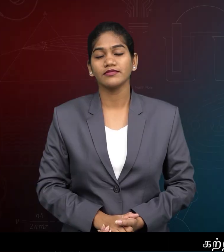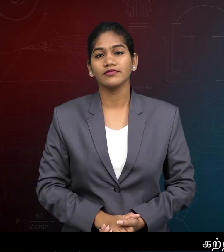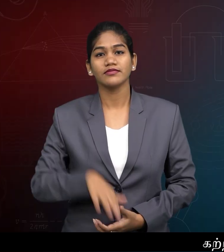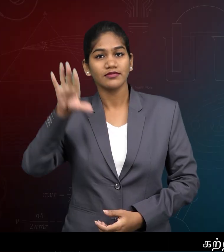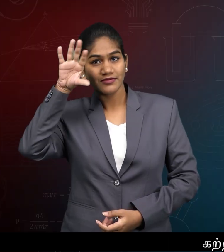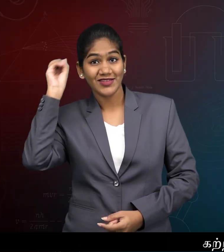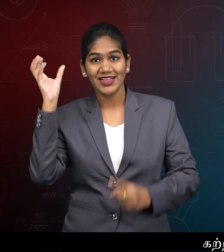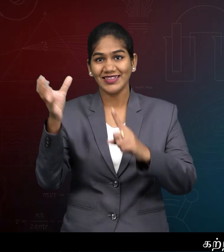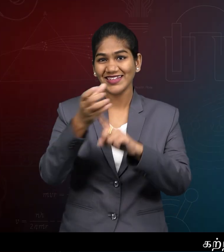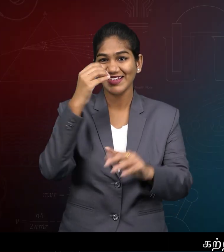கற்றுக்கொள்வீர்கள்.